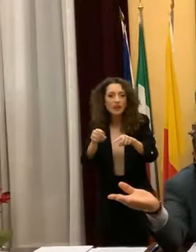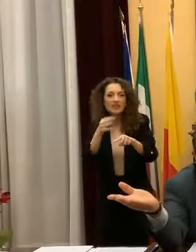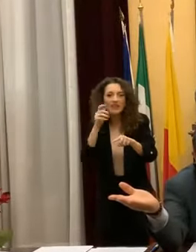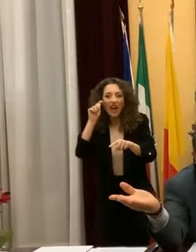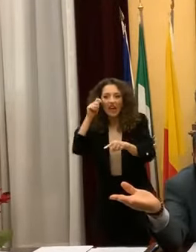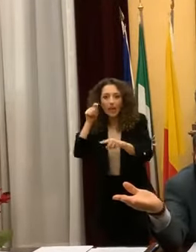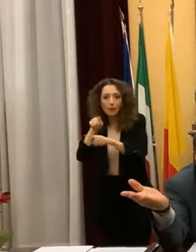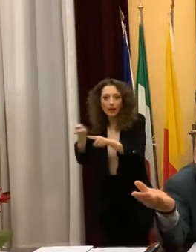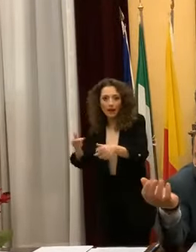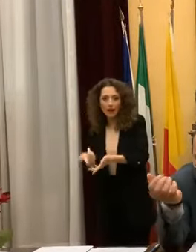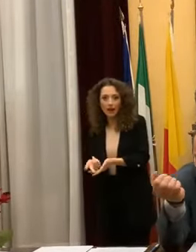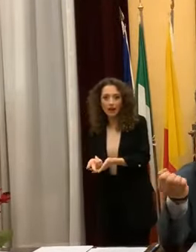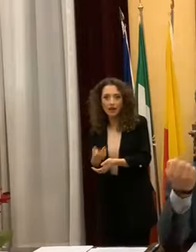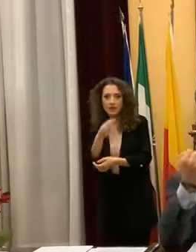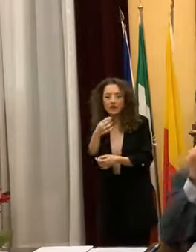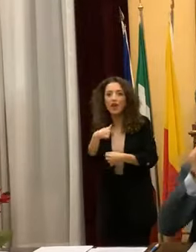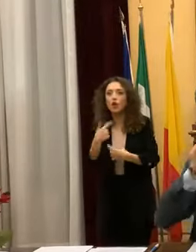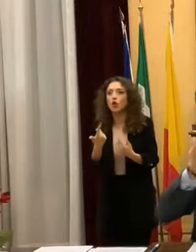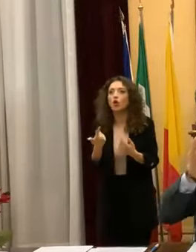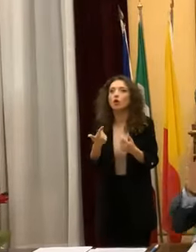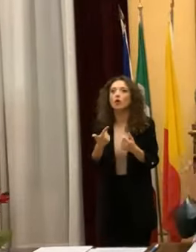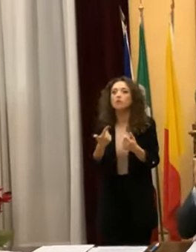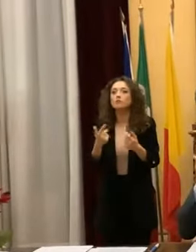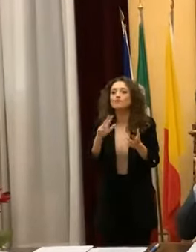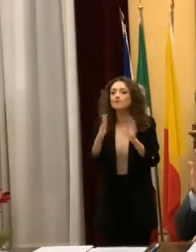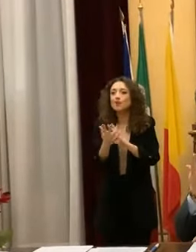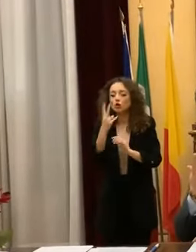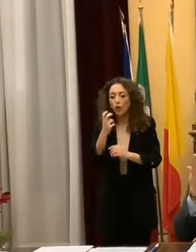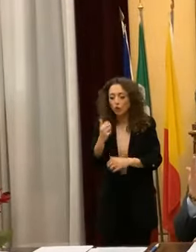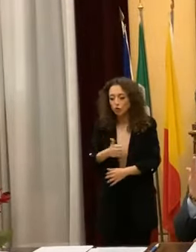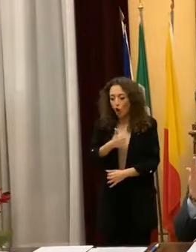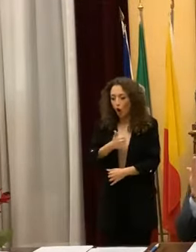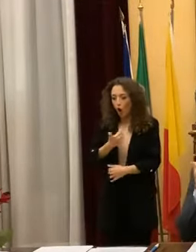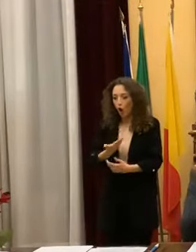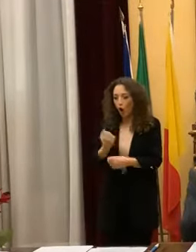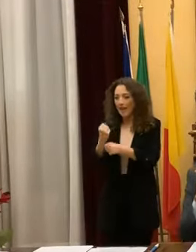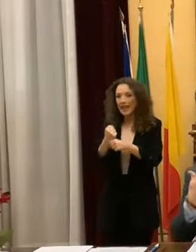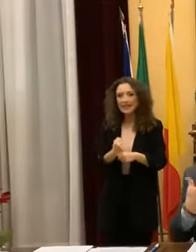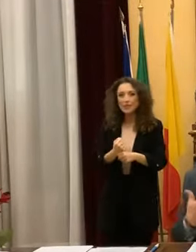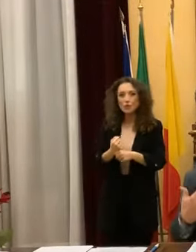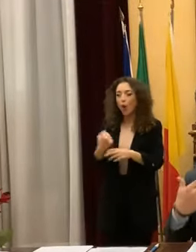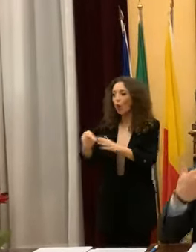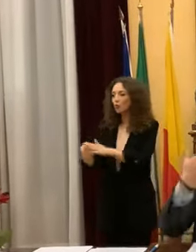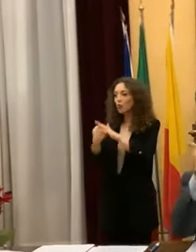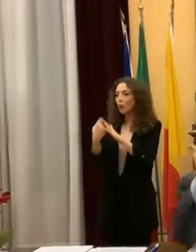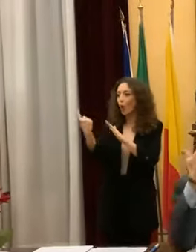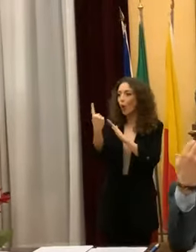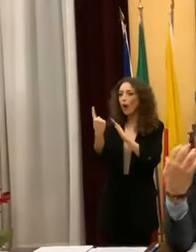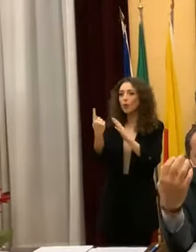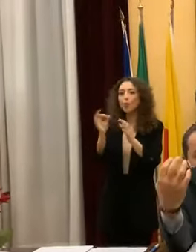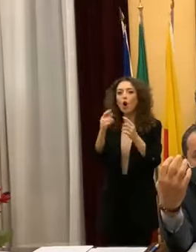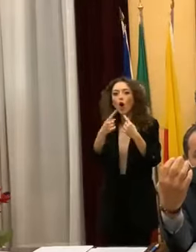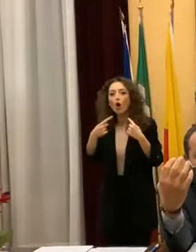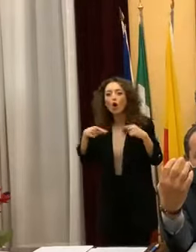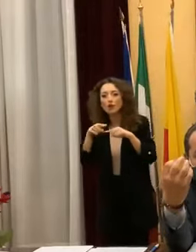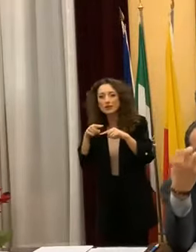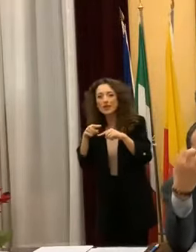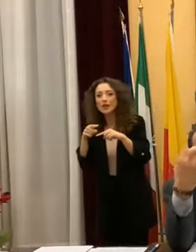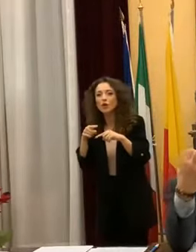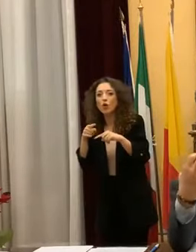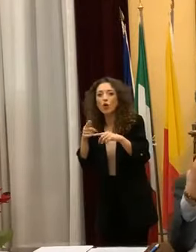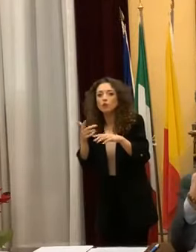istituzionali, mi sono ritrovato anche solo istituzionalmente, non ho avuto manco il mio consiglio comunale che